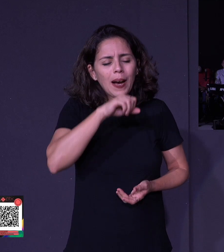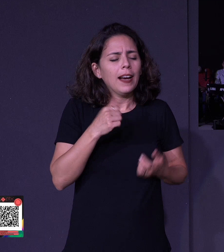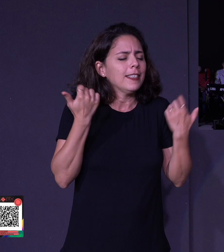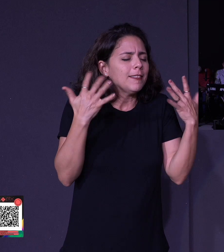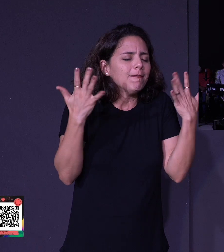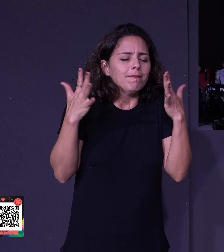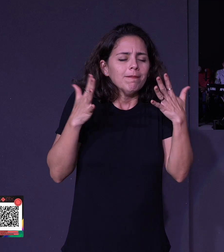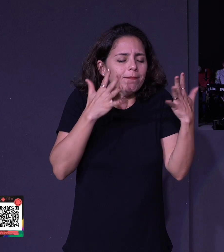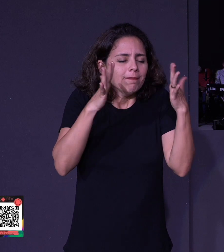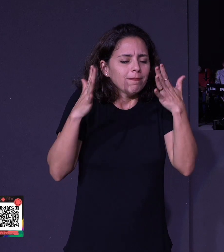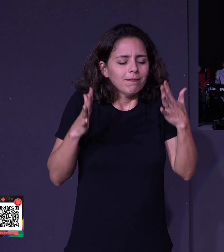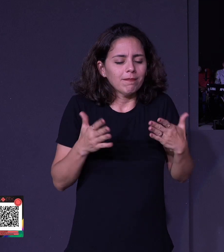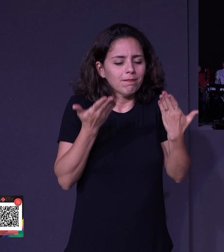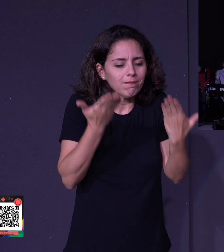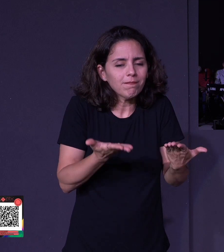te amo, minha filha.